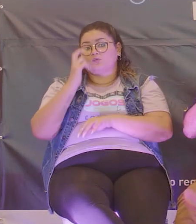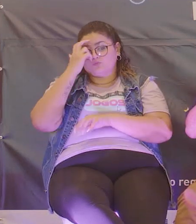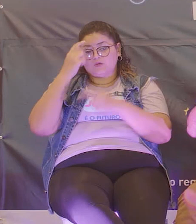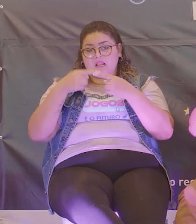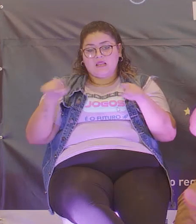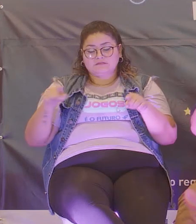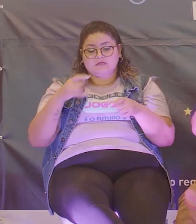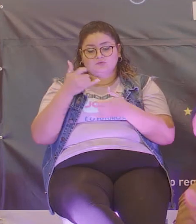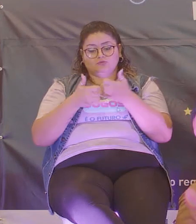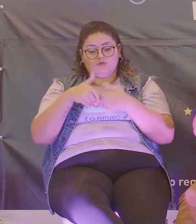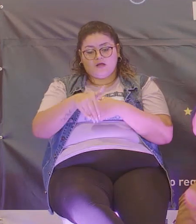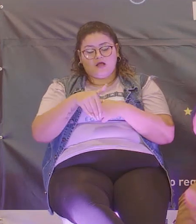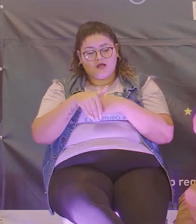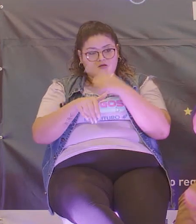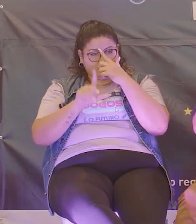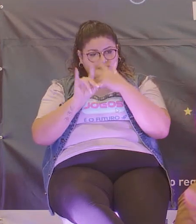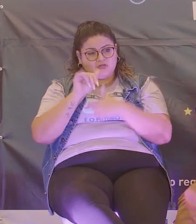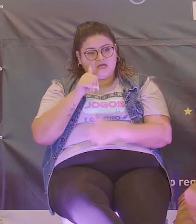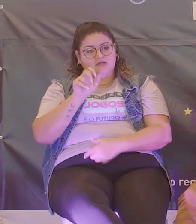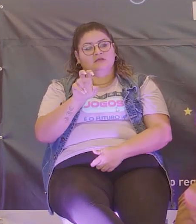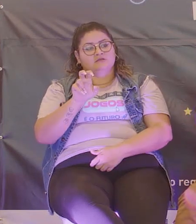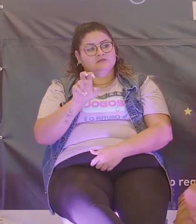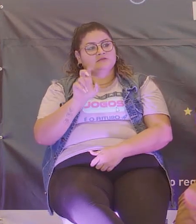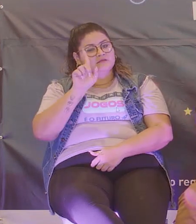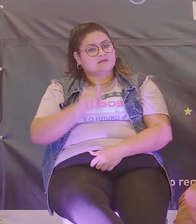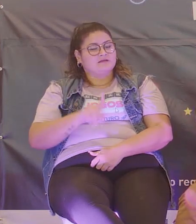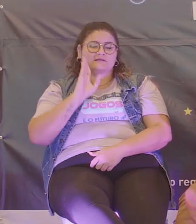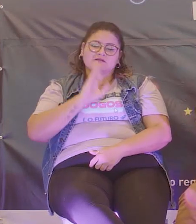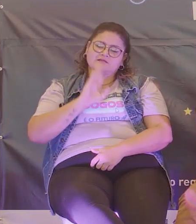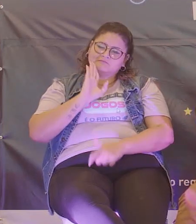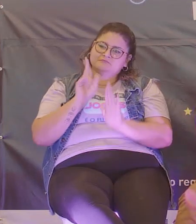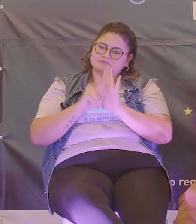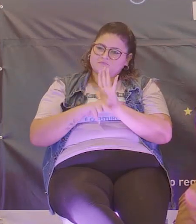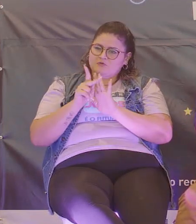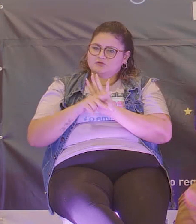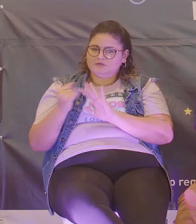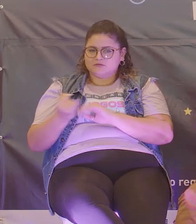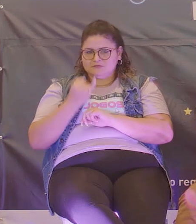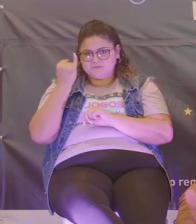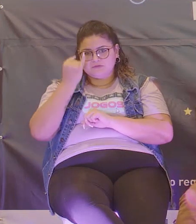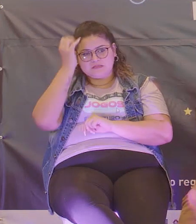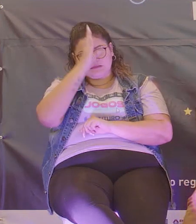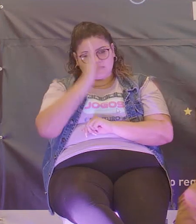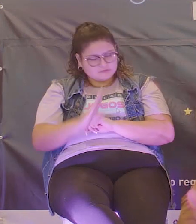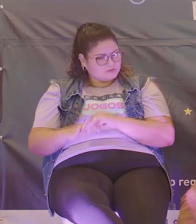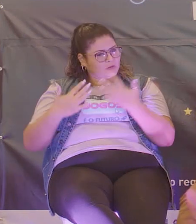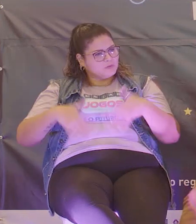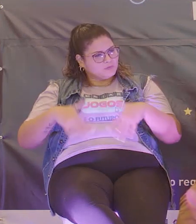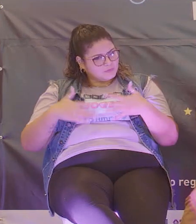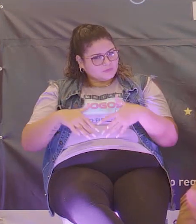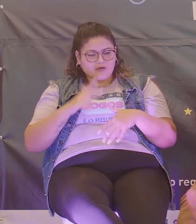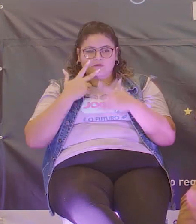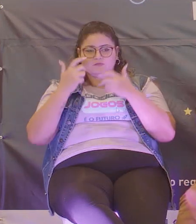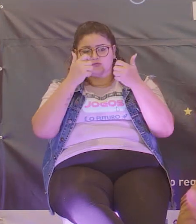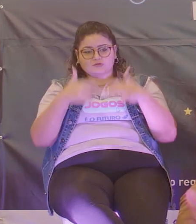jogo na semana que vem, no dia 15, né? E pra gente é muito legal, tá? Num projeto tão importante, nacional e tão grande, né? Como eu falei, é um projeto